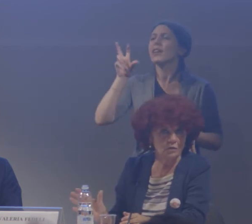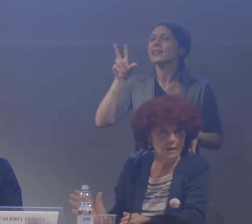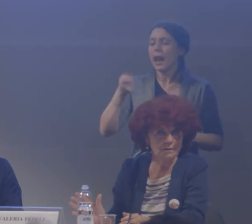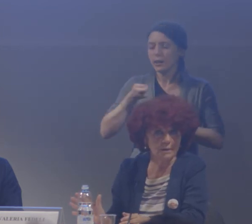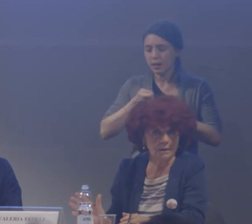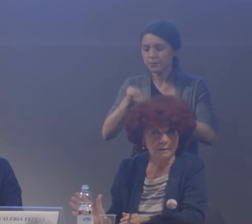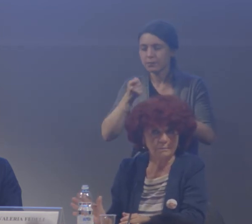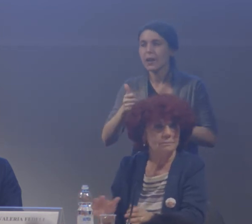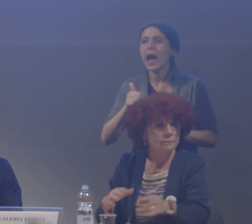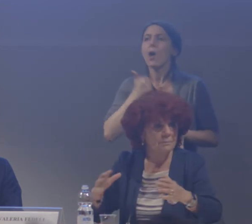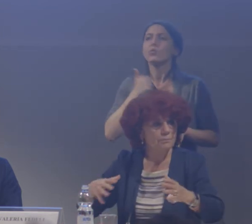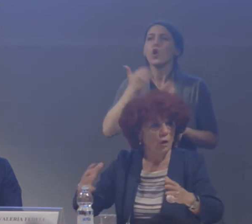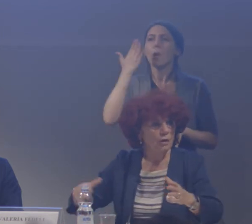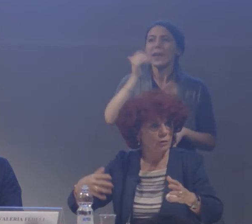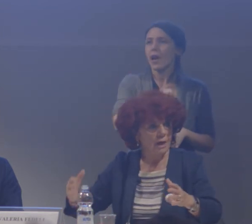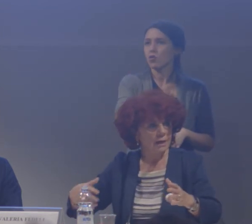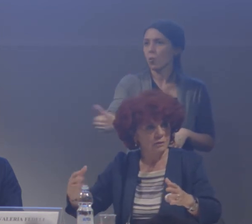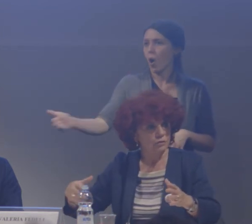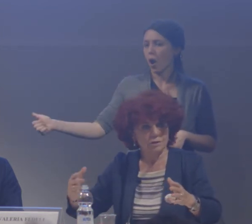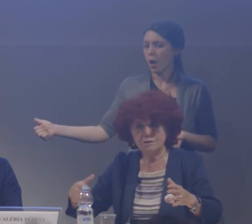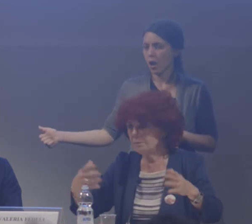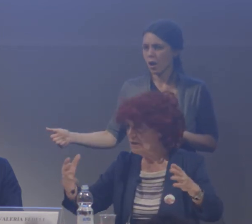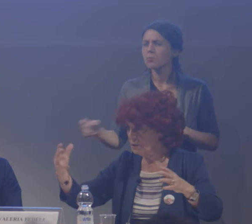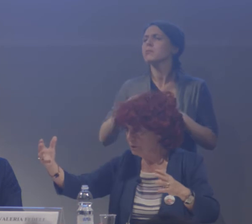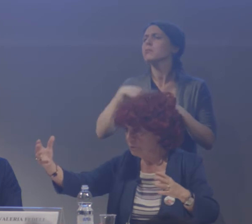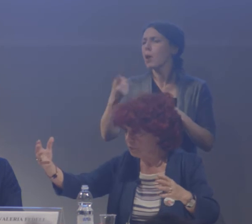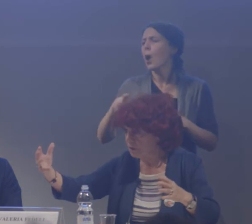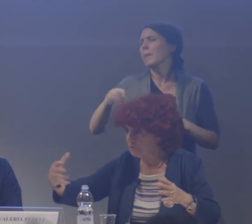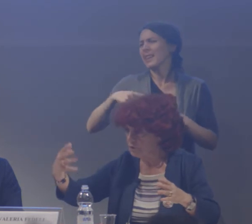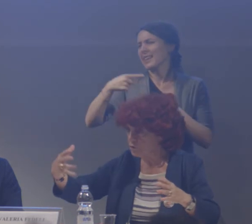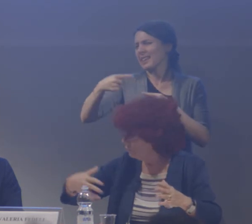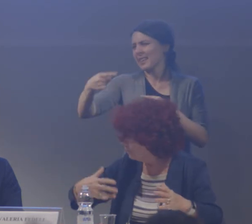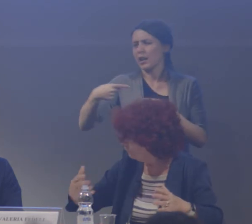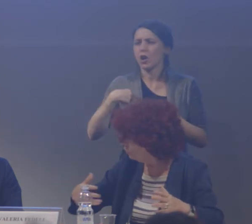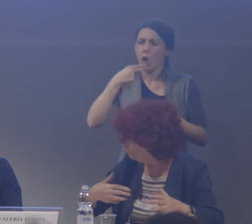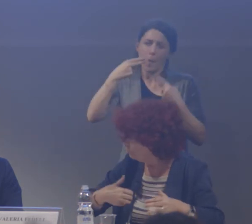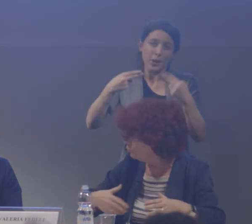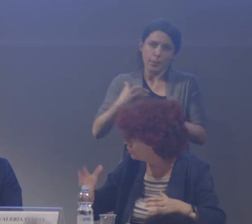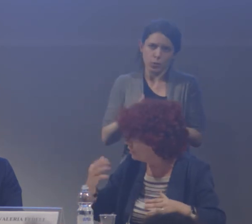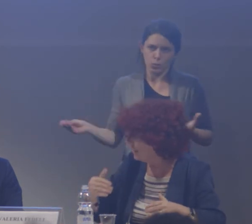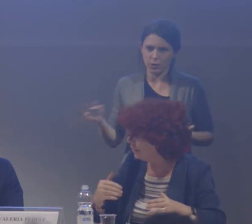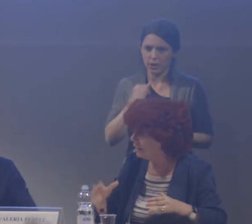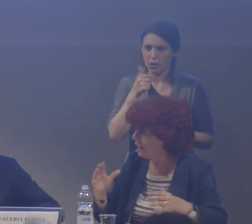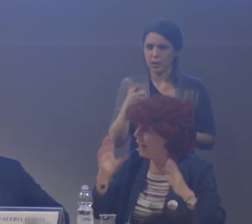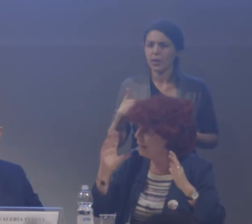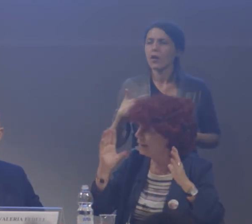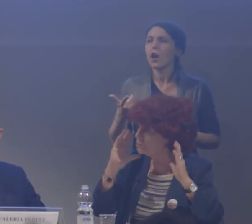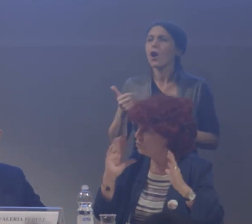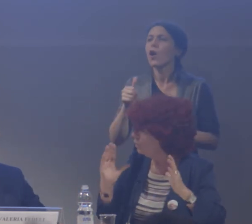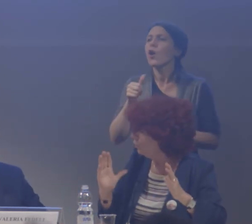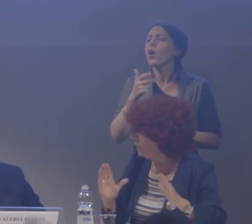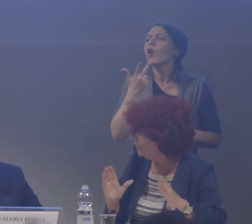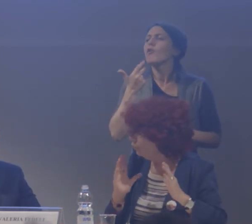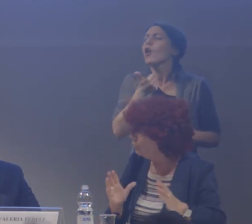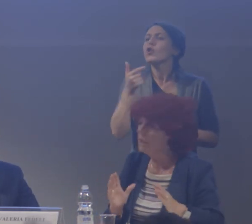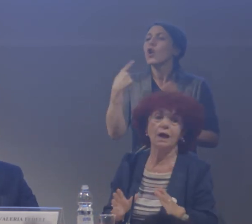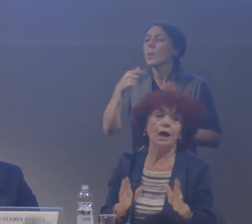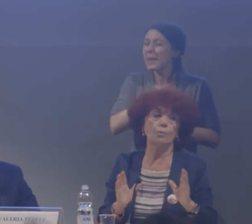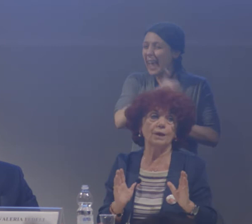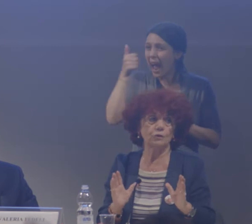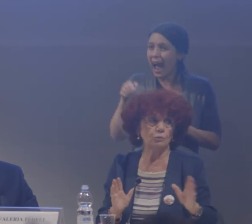l'autonomia scolastica, che poi con anche successivi ministri, non importa che faccio i nomi, ma voglio proprio segnare che anche solo in quell'anno